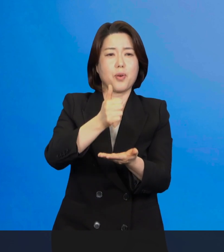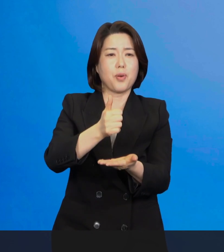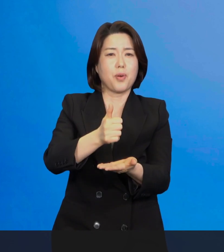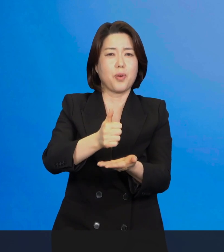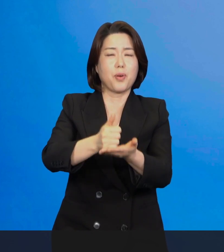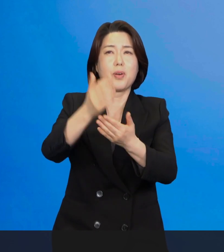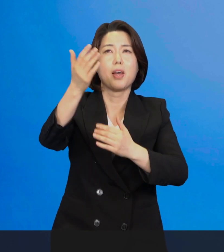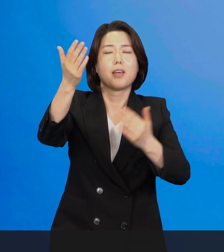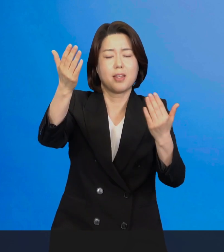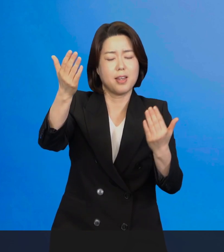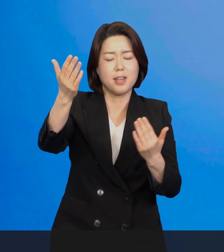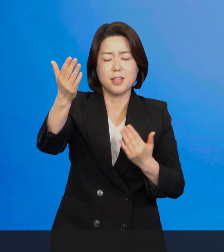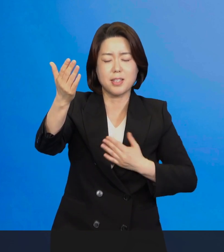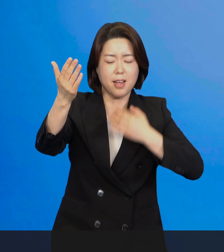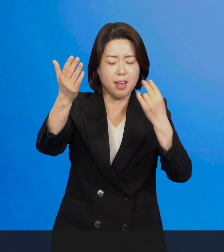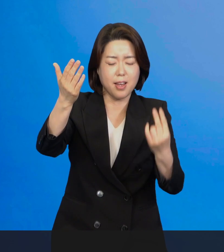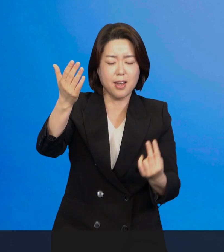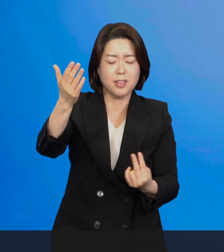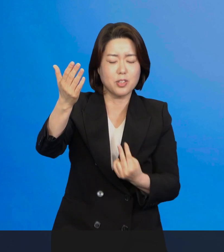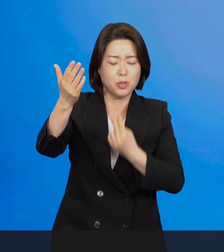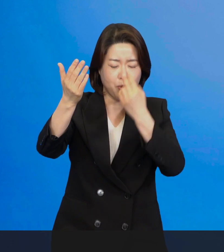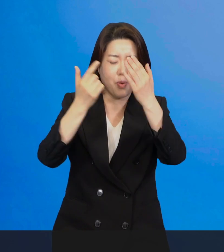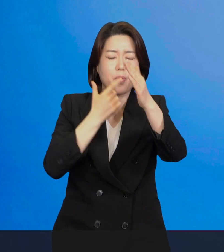그리스도 나의